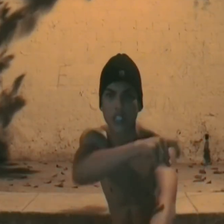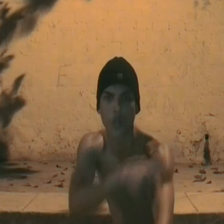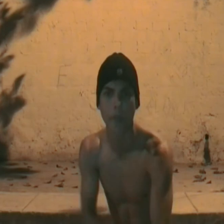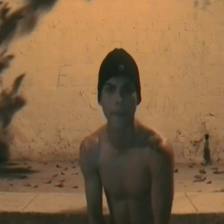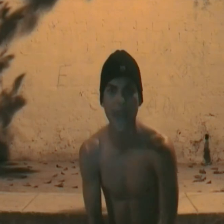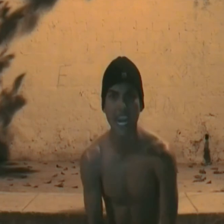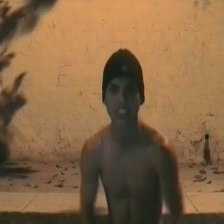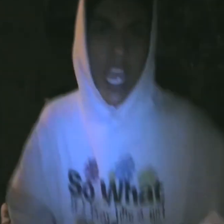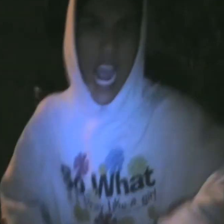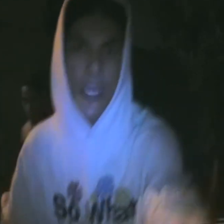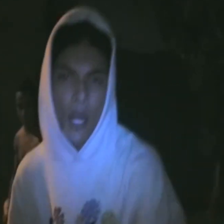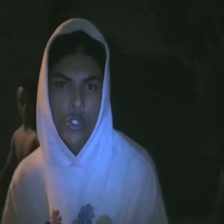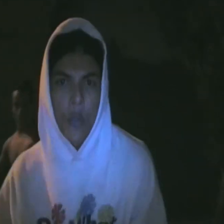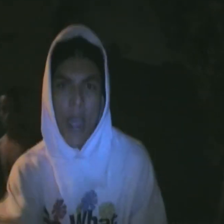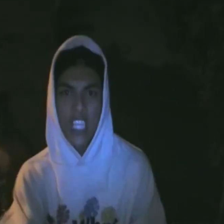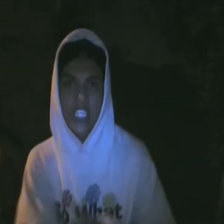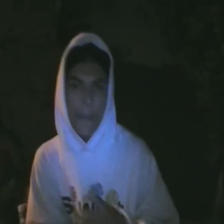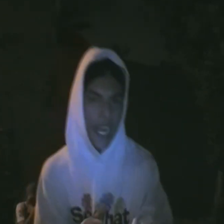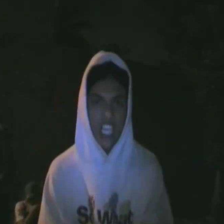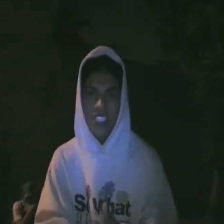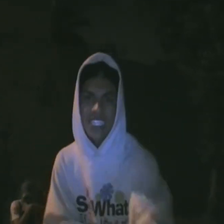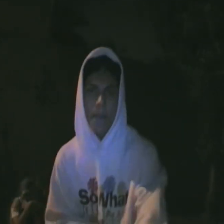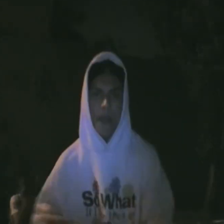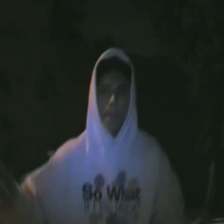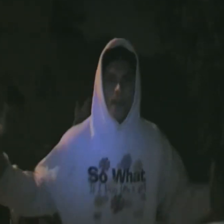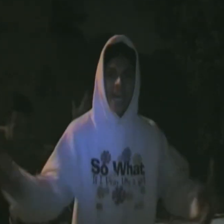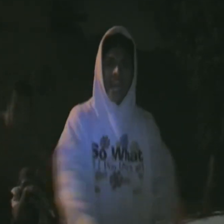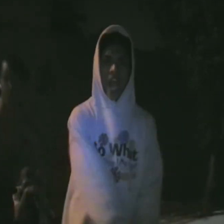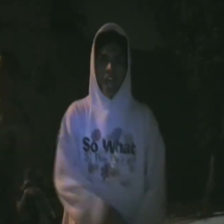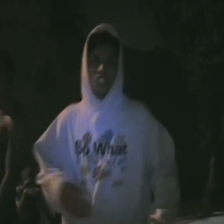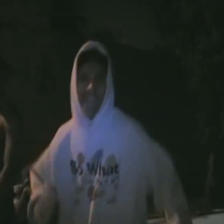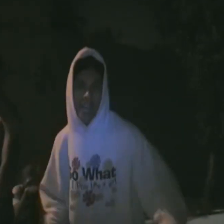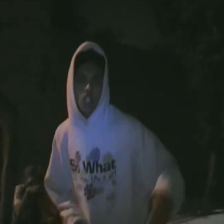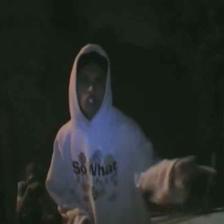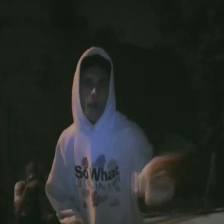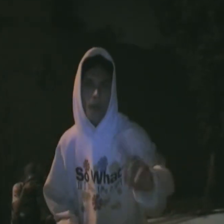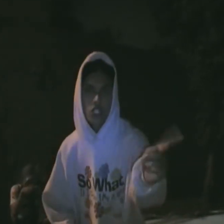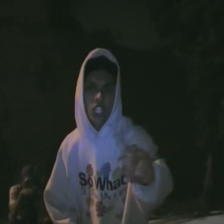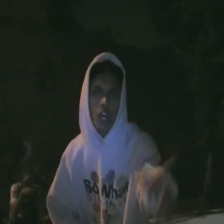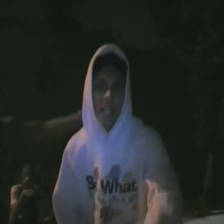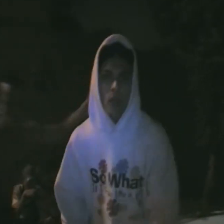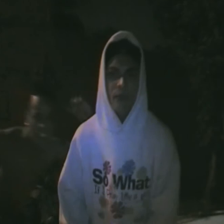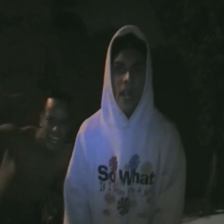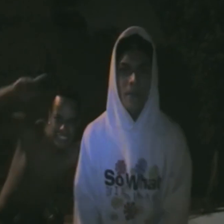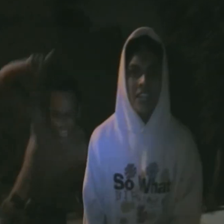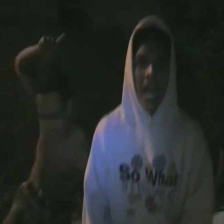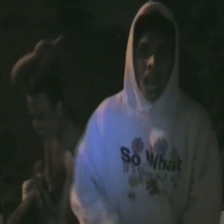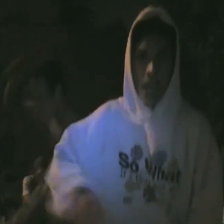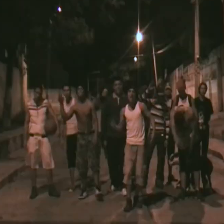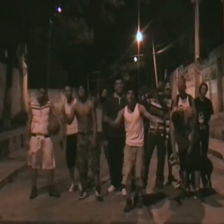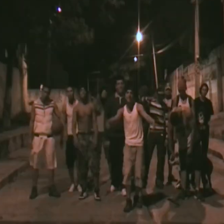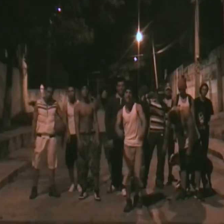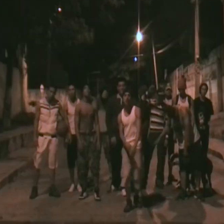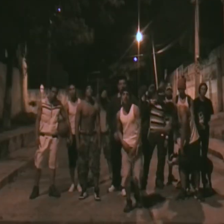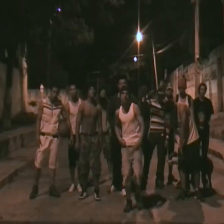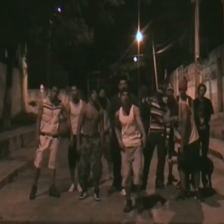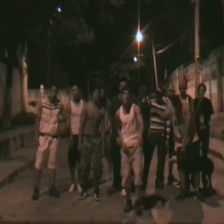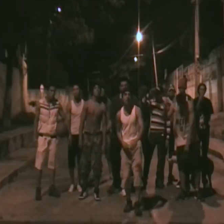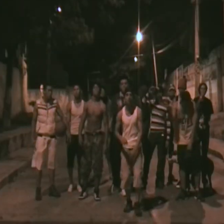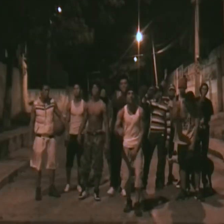se escupe balas. El quiebra con su malicia para la revista se prepara. Llegan los tombos y no le encuentran nada. La mergen los escombros,